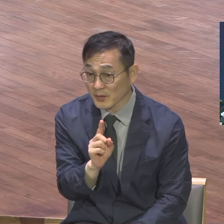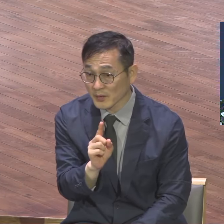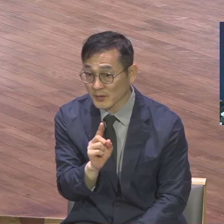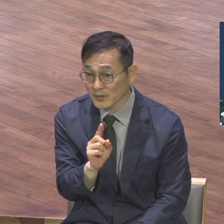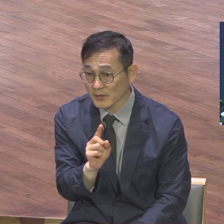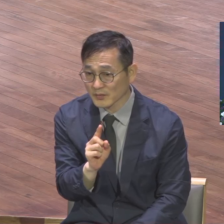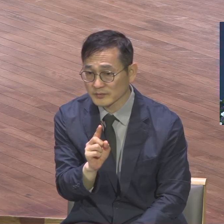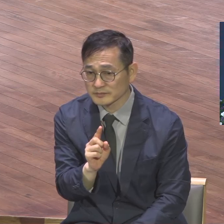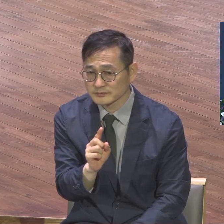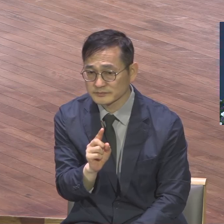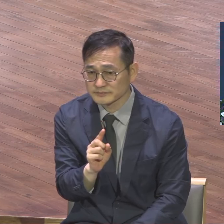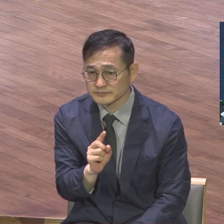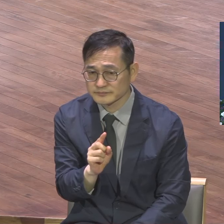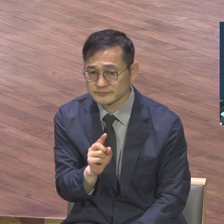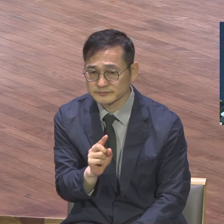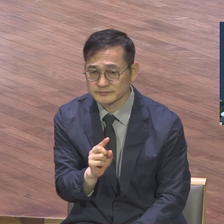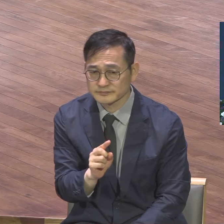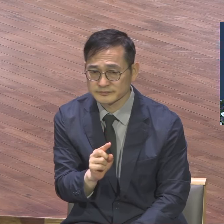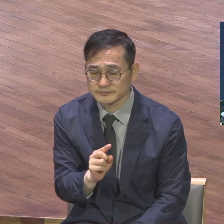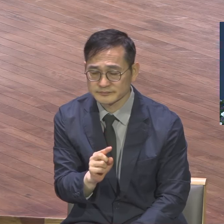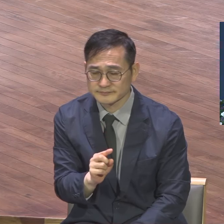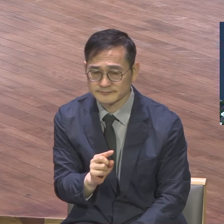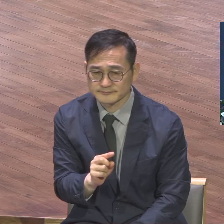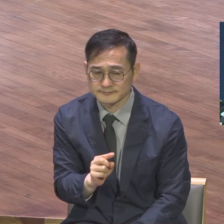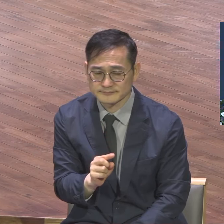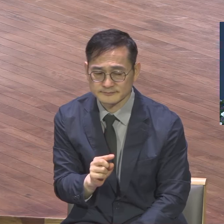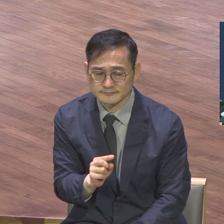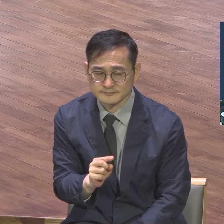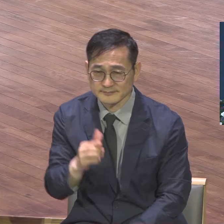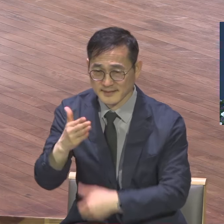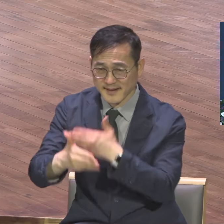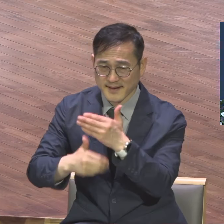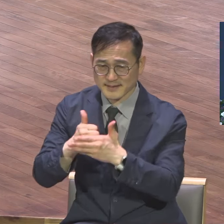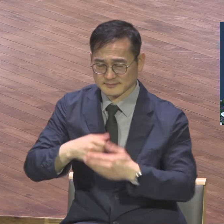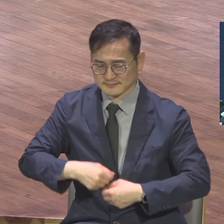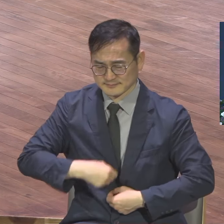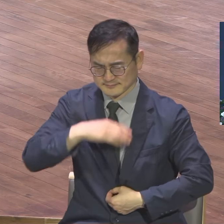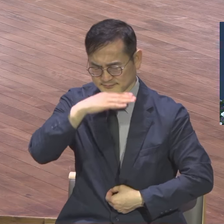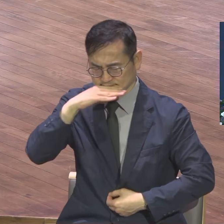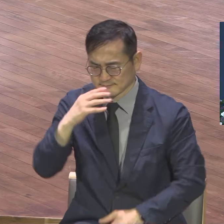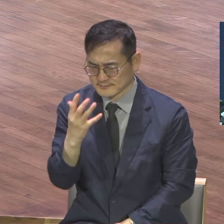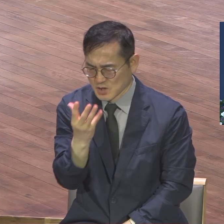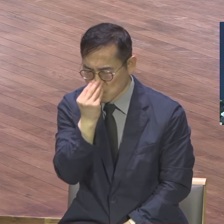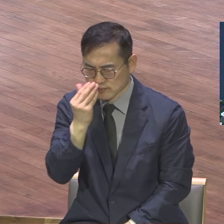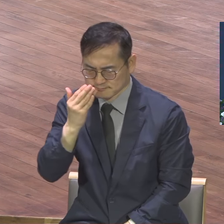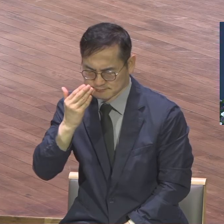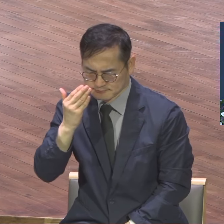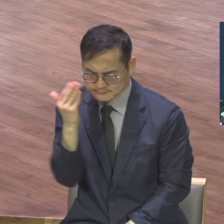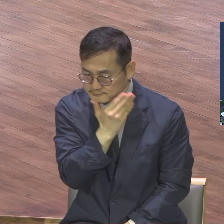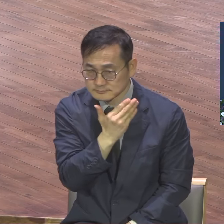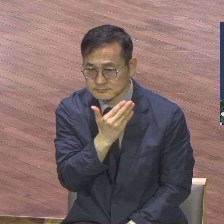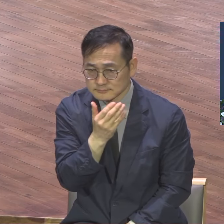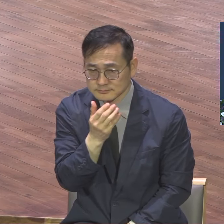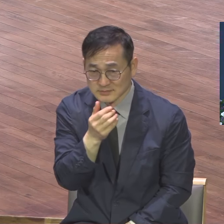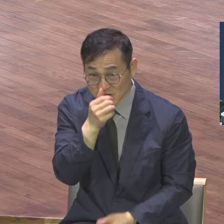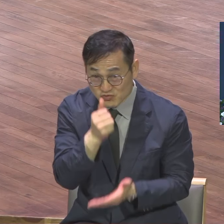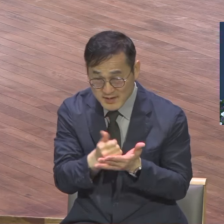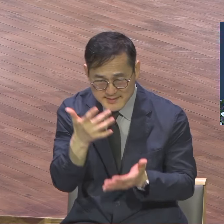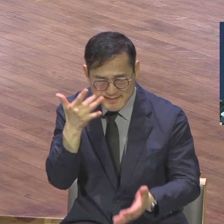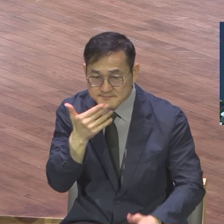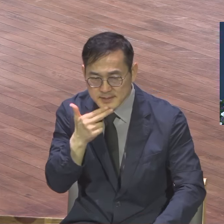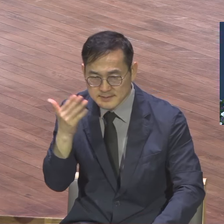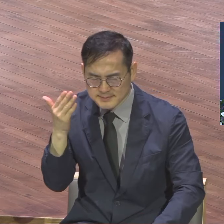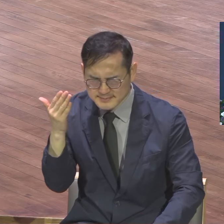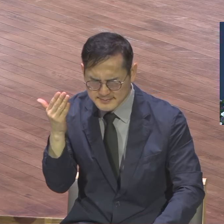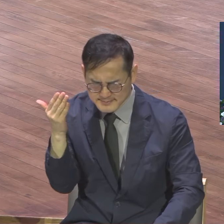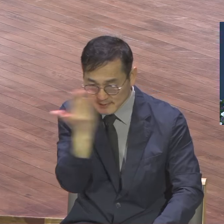대속한 희생자산데 하나님은 공의롭잖아요. 거룩한 분이잖아요. 죄하고 같이 일 수가 없어요. 죄는